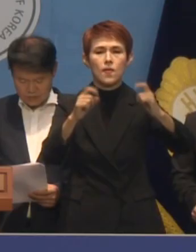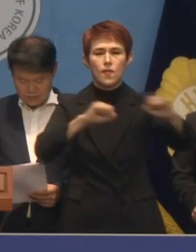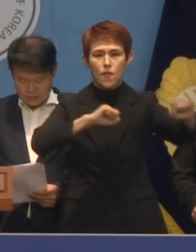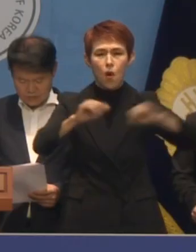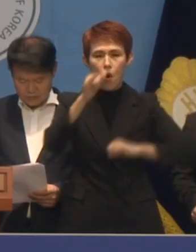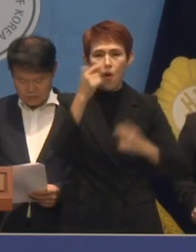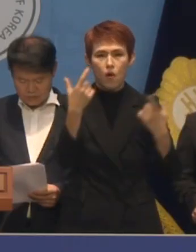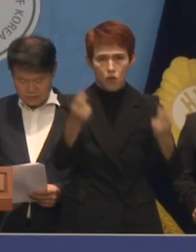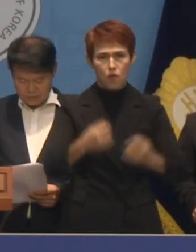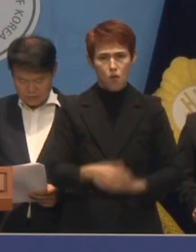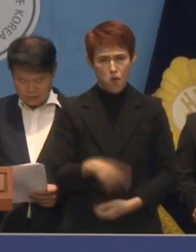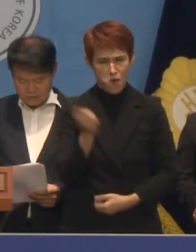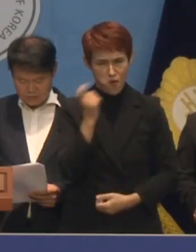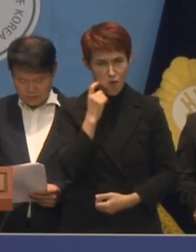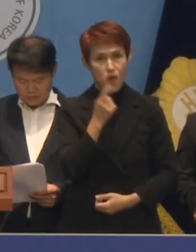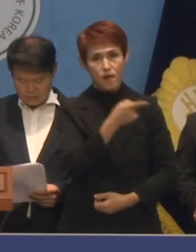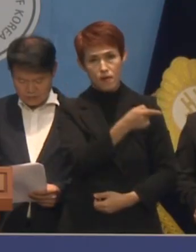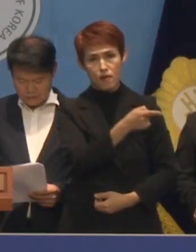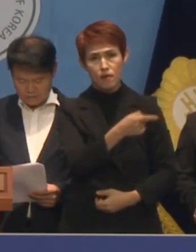선동의 끝판왕입니다.